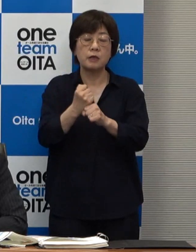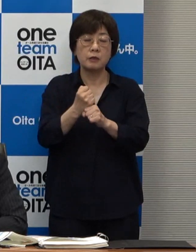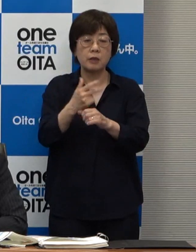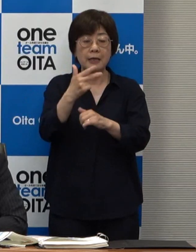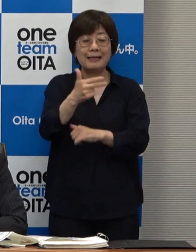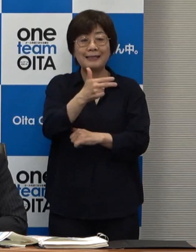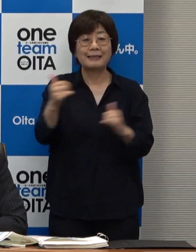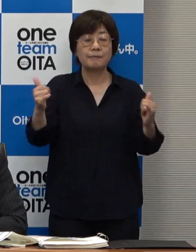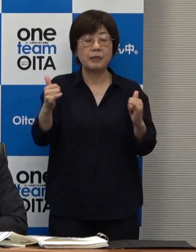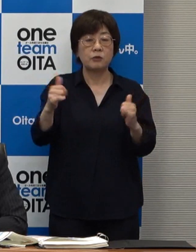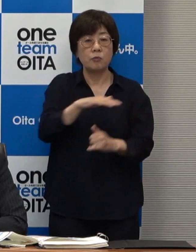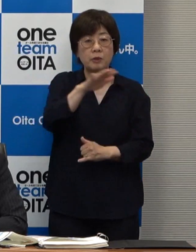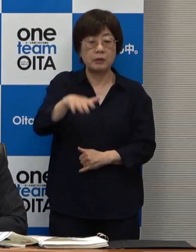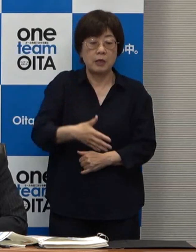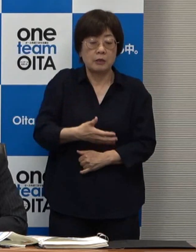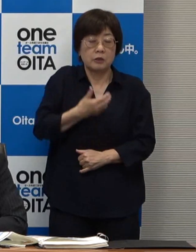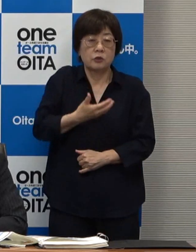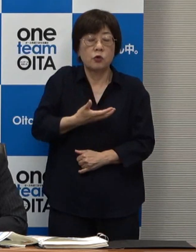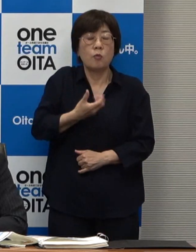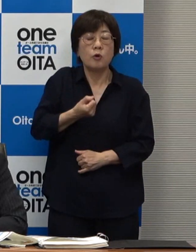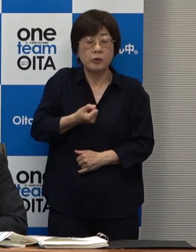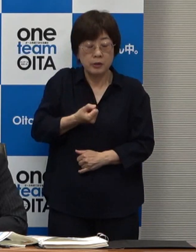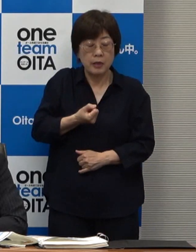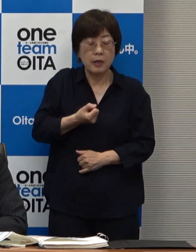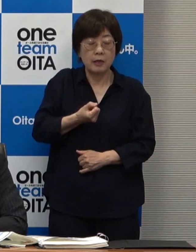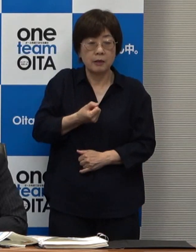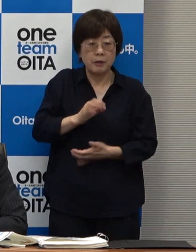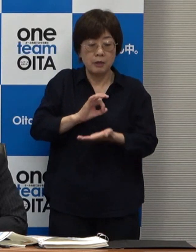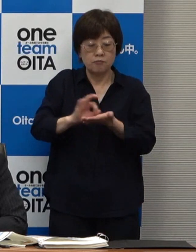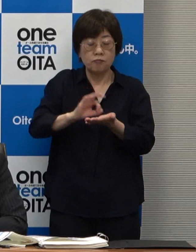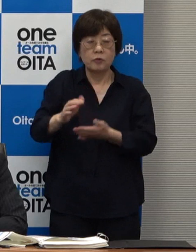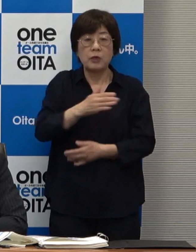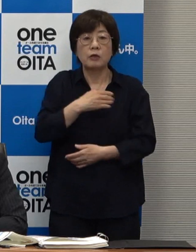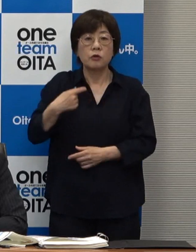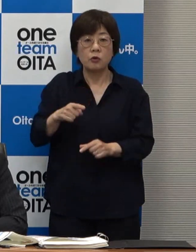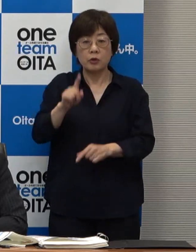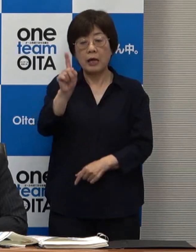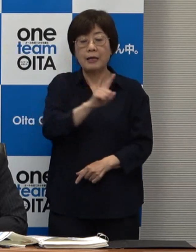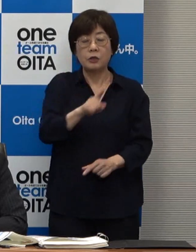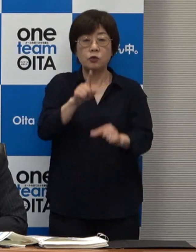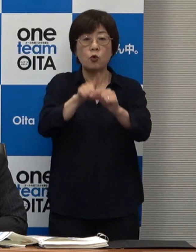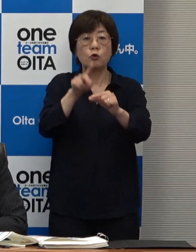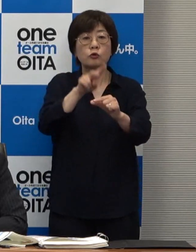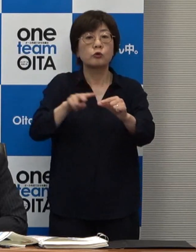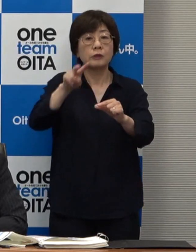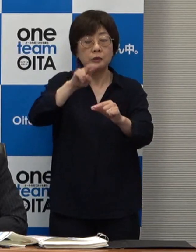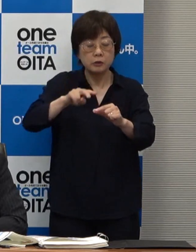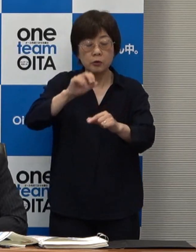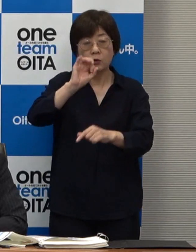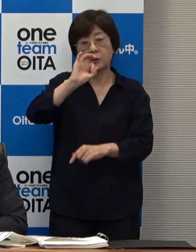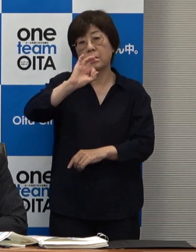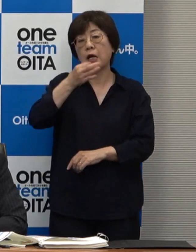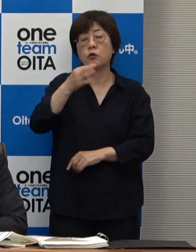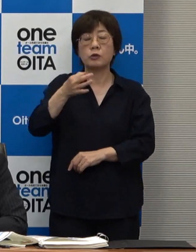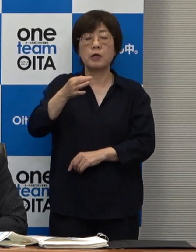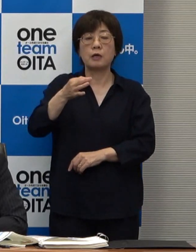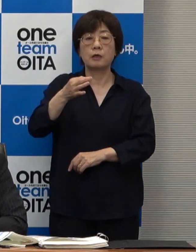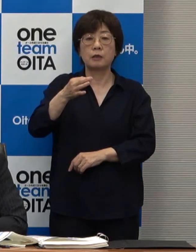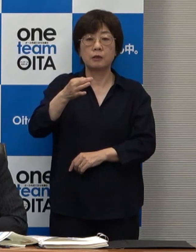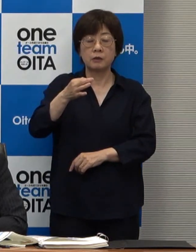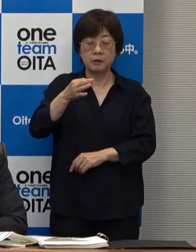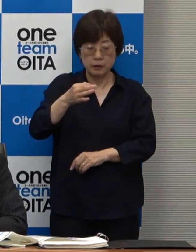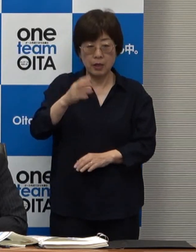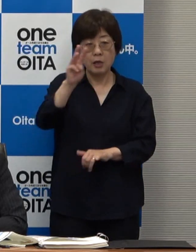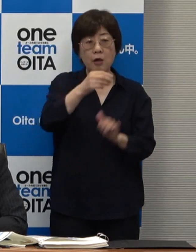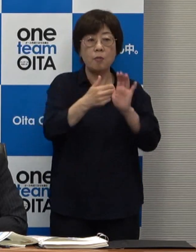ける地域となるよう、人を真ん中に置いた5つのまちづくりを柱として少子化対策をはじめ防災対策